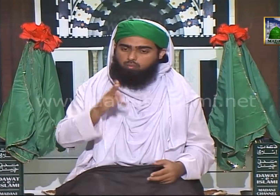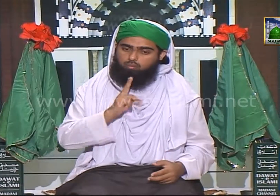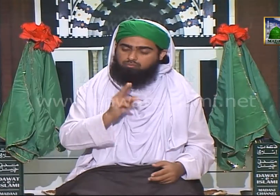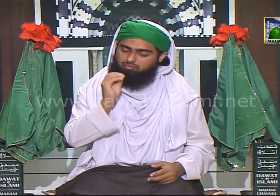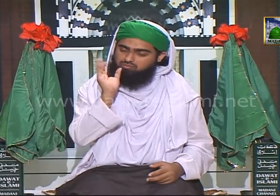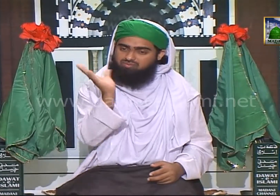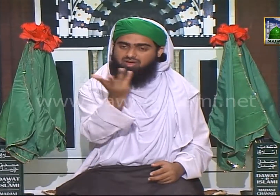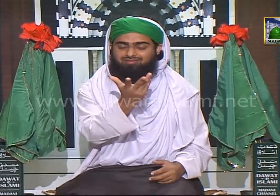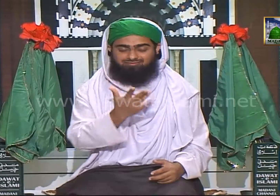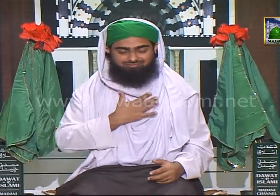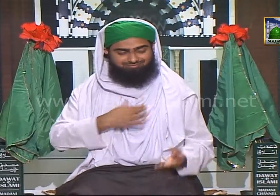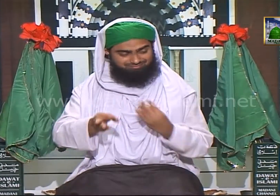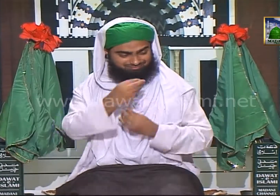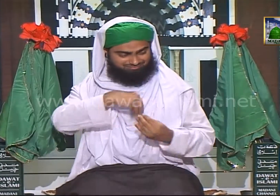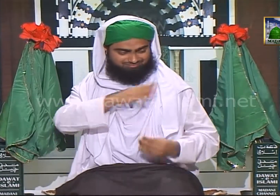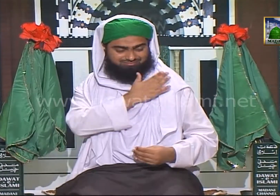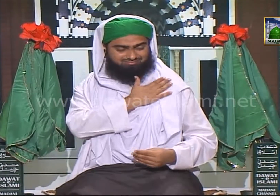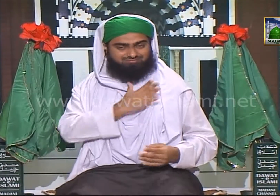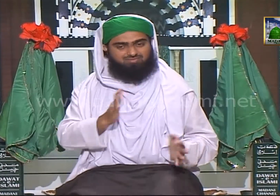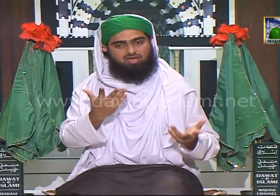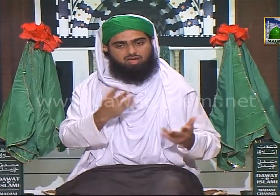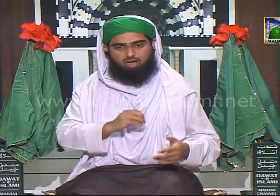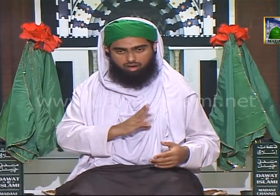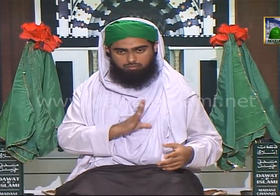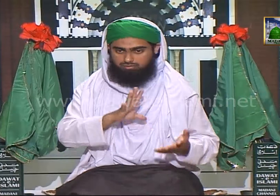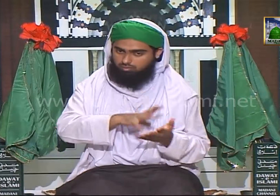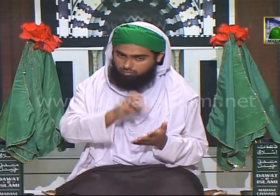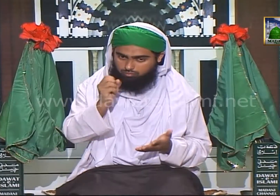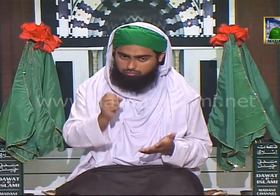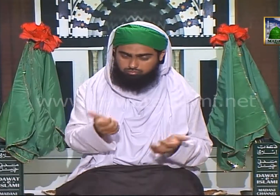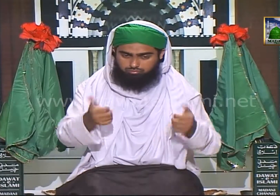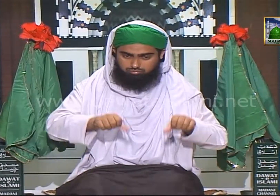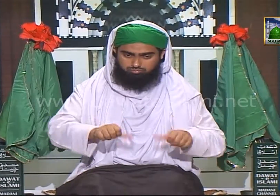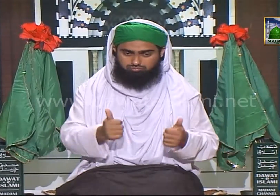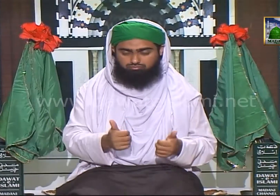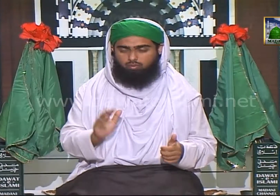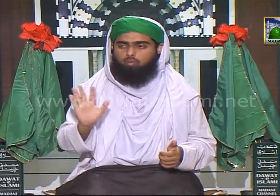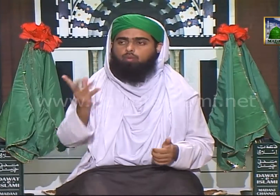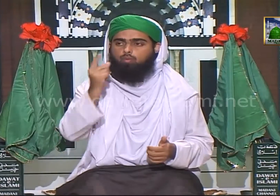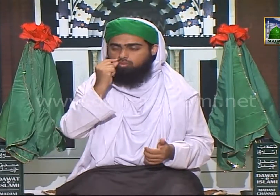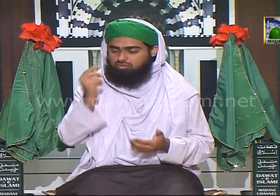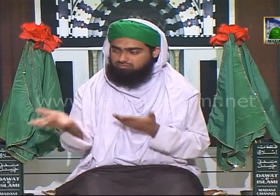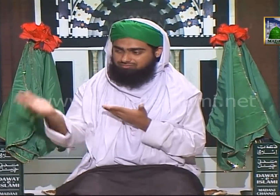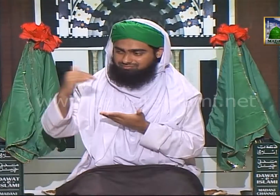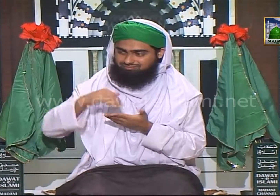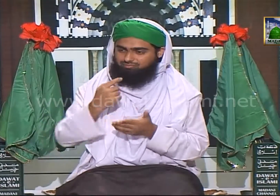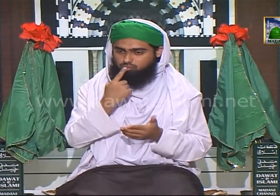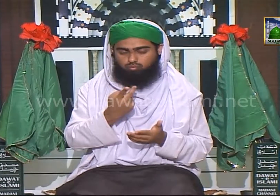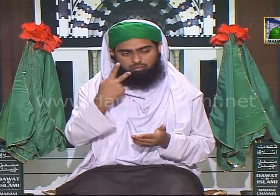کہ تمہارا حج کتنی حد تک قبول ہوا ہے، تمہارے حج میں کتنا اخلاص ہے؟ تو کوئی حاجی کہہ دے ٹھیک ہے، ہم خود اپنے منہ سے اپنی تعریف کریں تو آپ حاجی